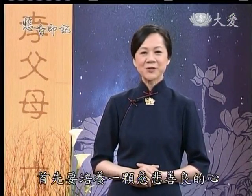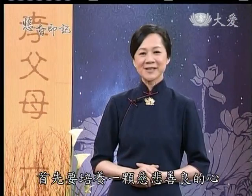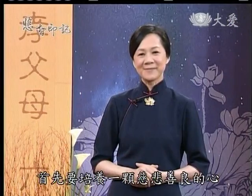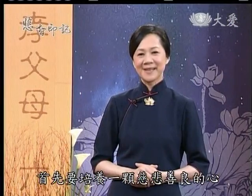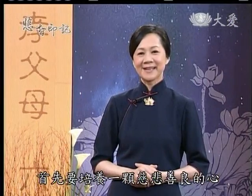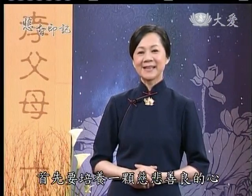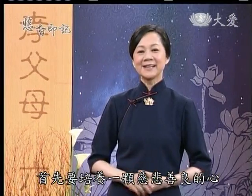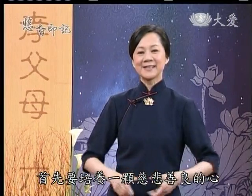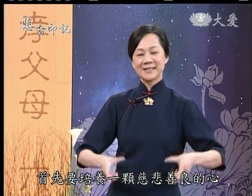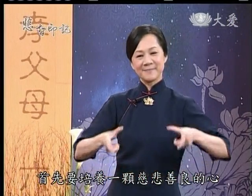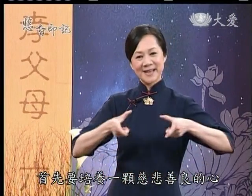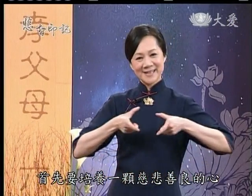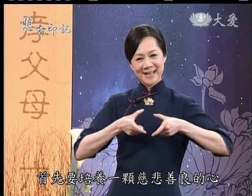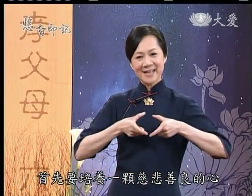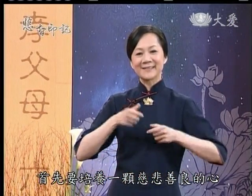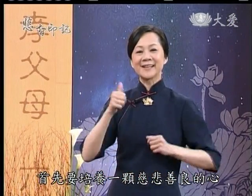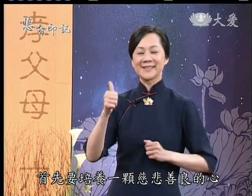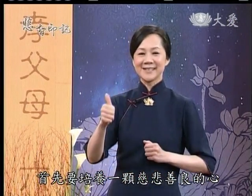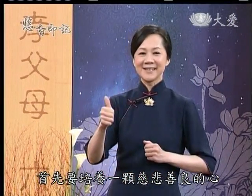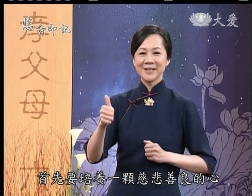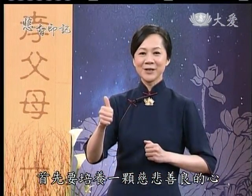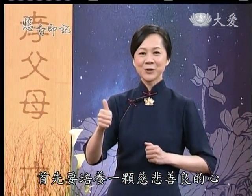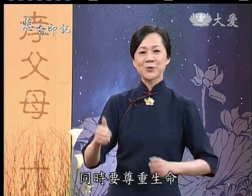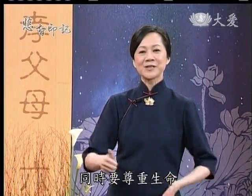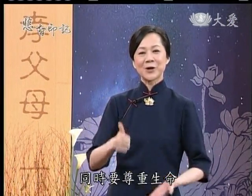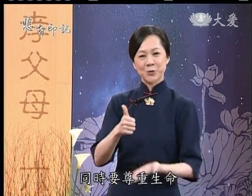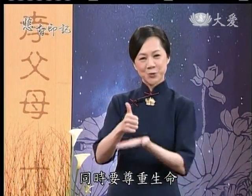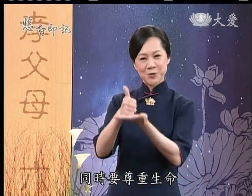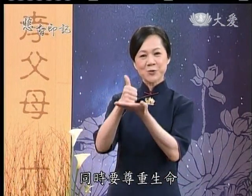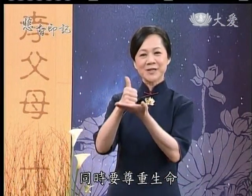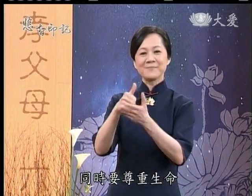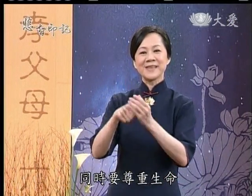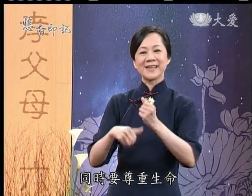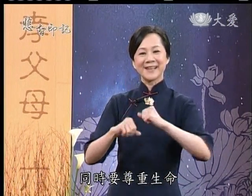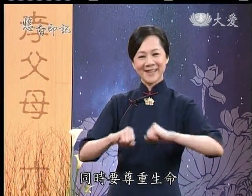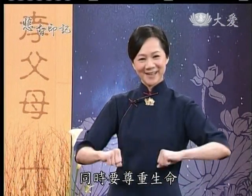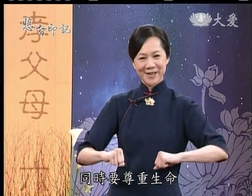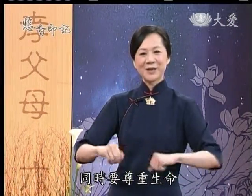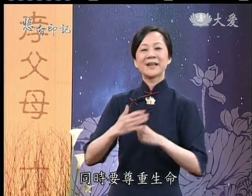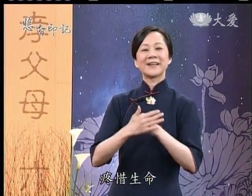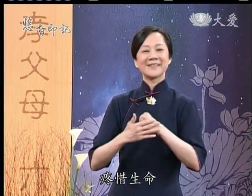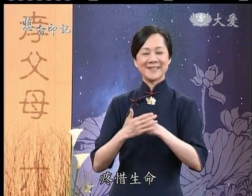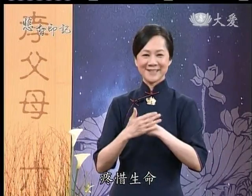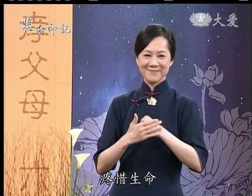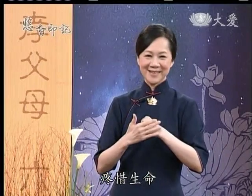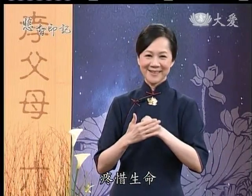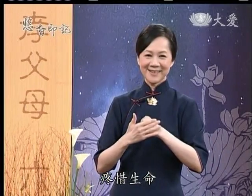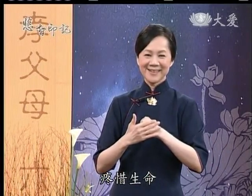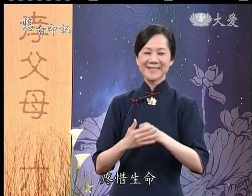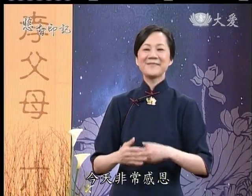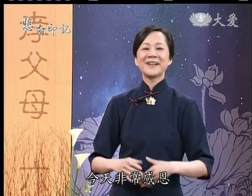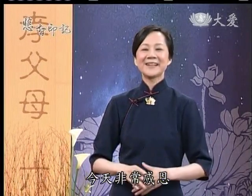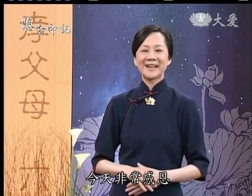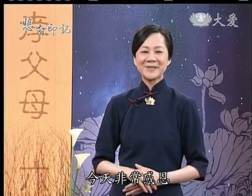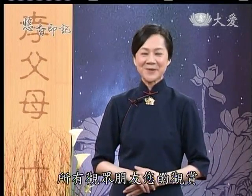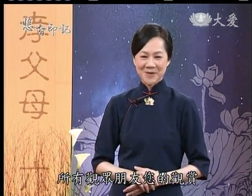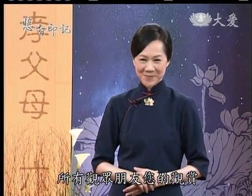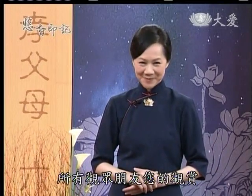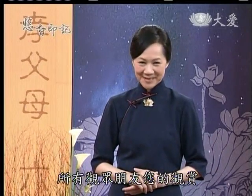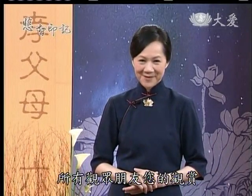首先要培养一颗慈悲善良的心，同时要尊重生命，疼惜生命。今天非常感恩所有观众朋友您的